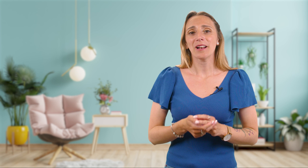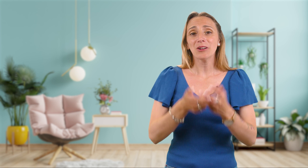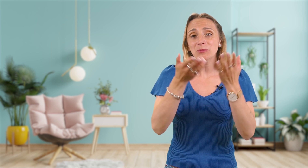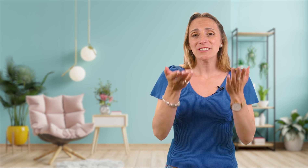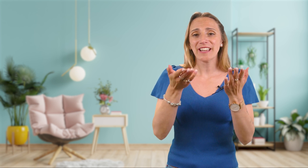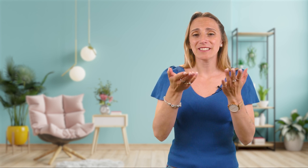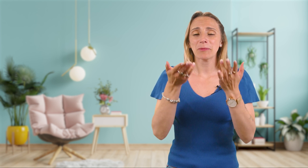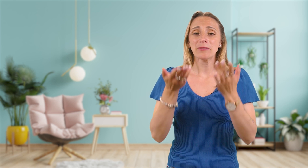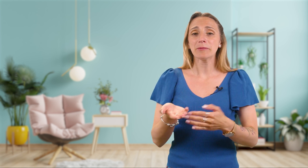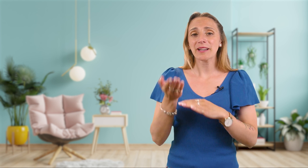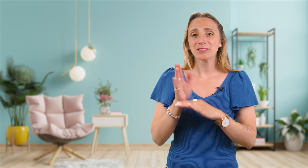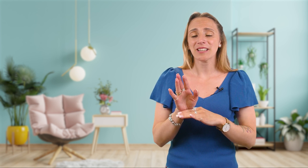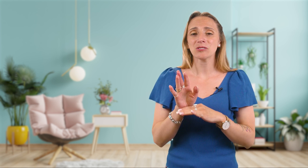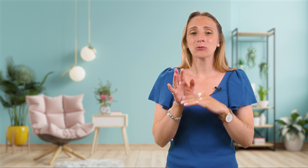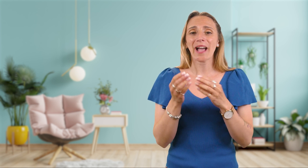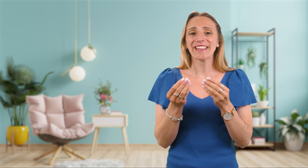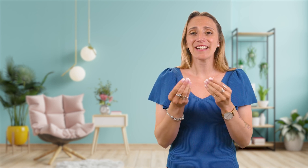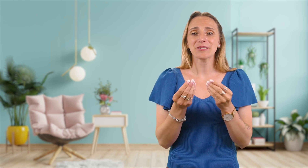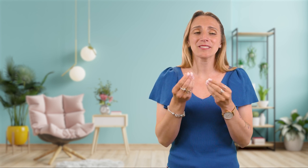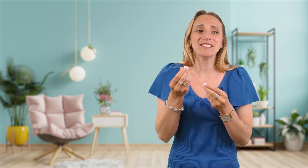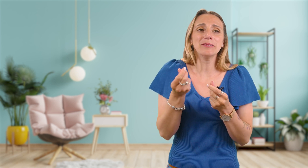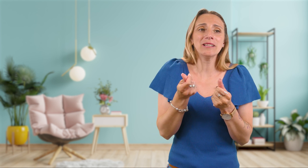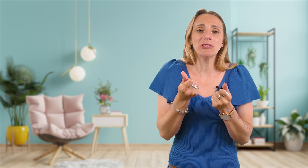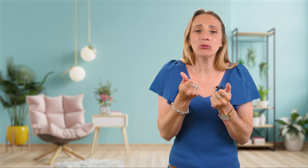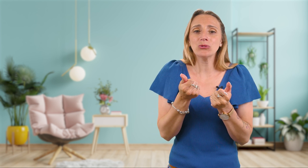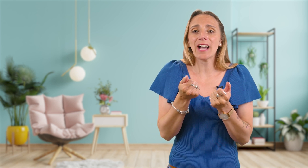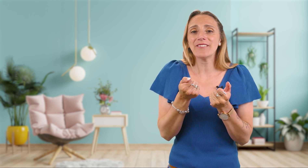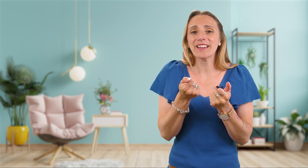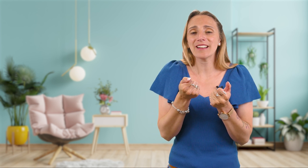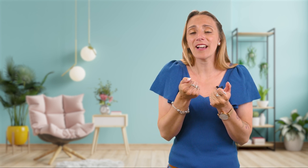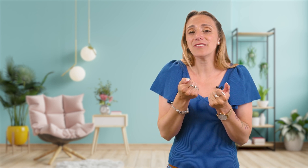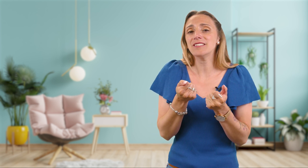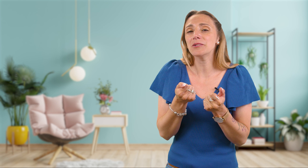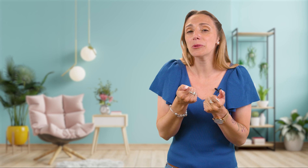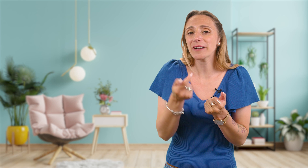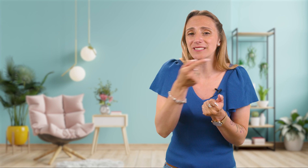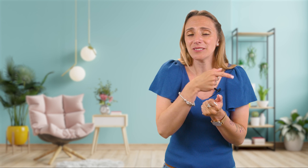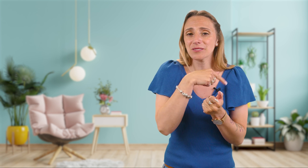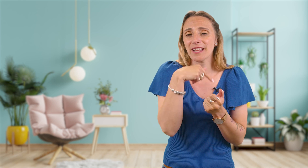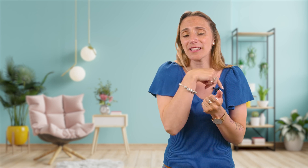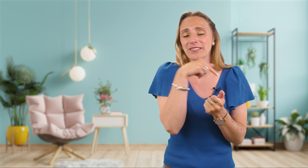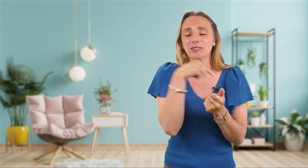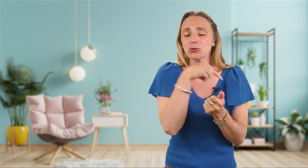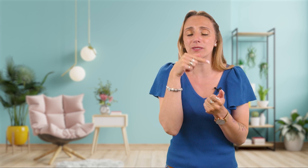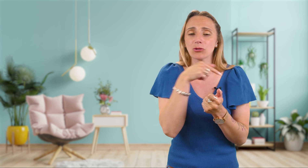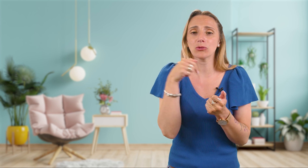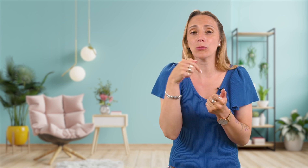le petit texte, ma petite présentation a quelques similitudes avec la vidéo précédente là qui vient juste d'être